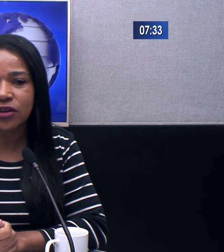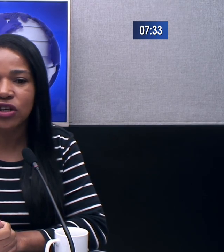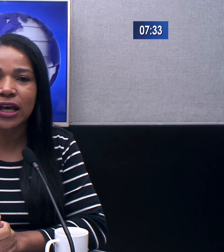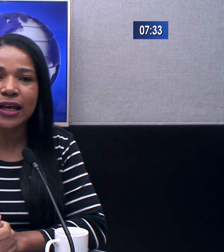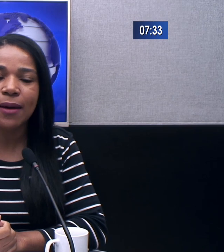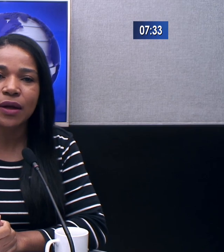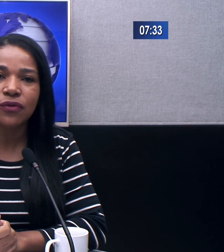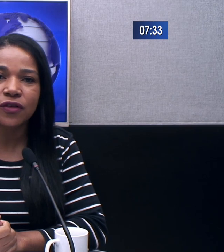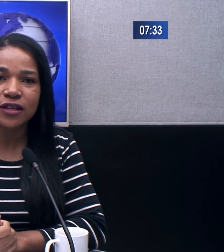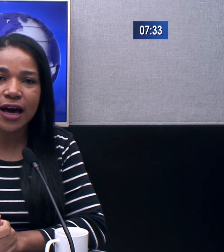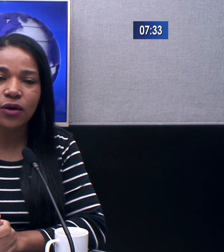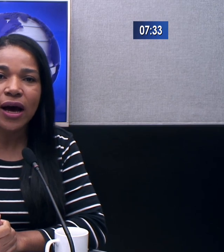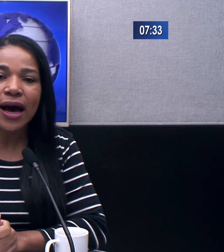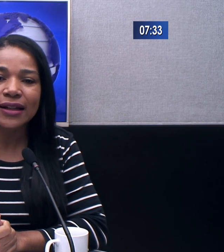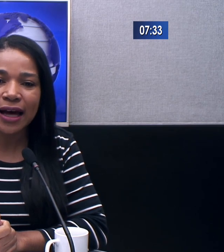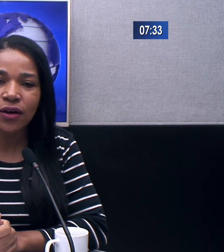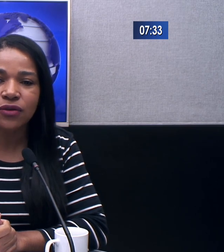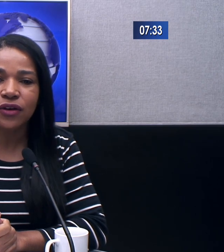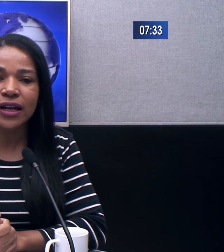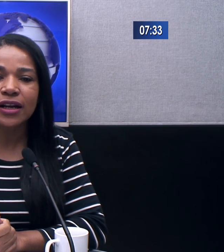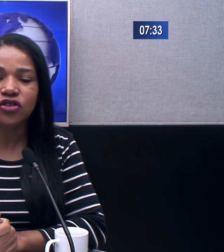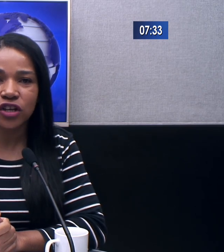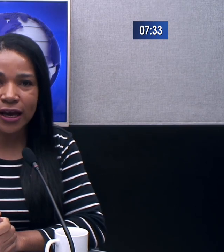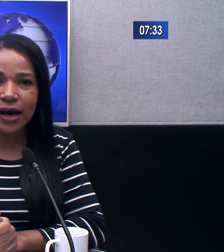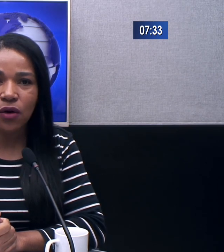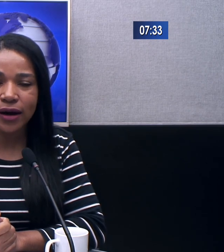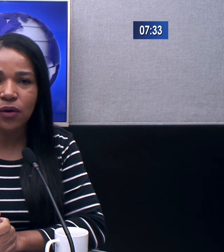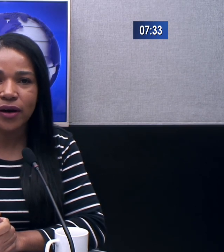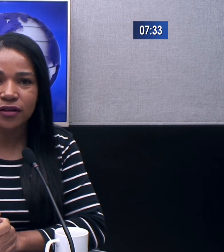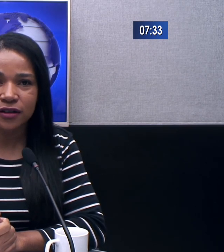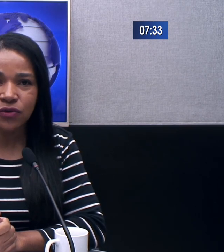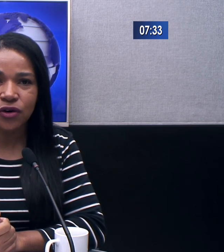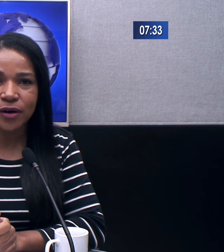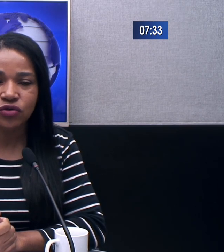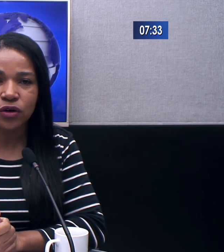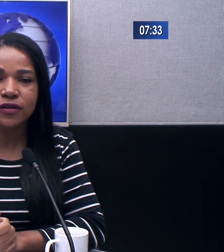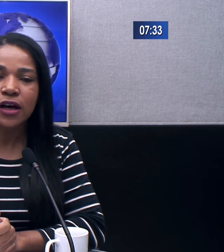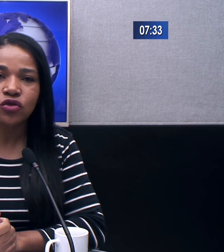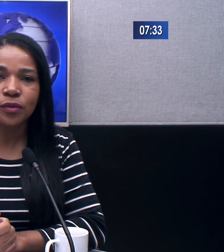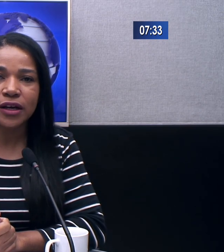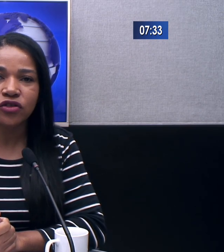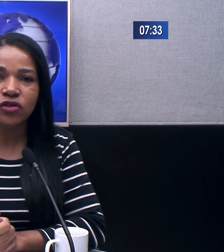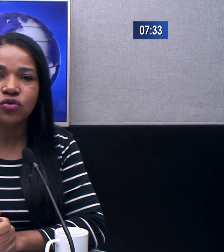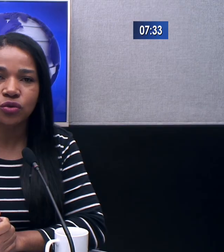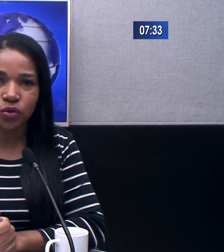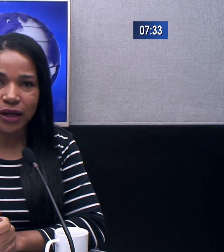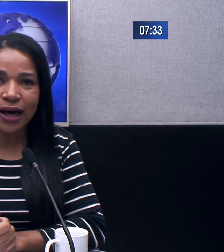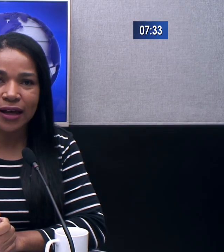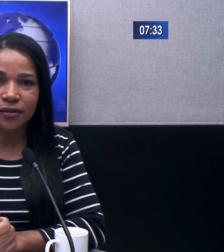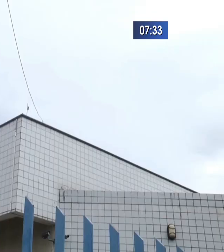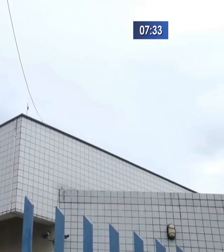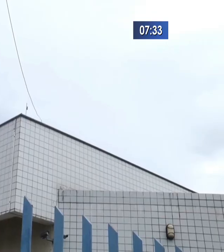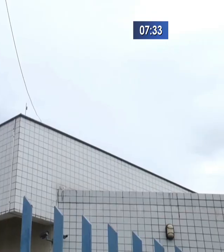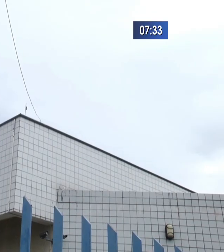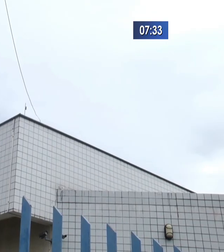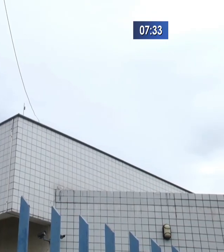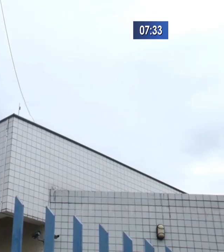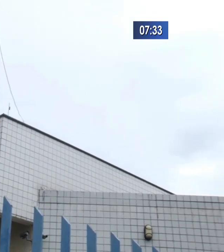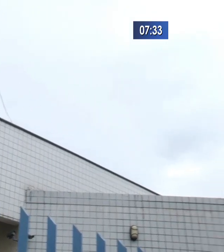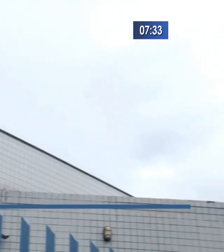burocracia de quem é beneficiário a Dai Oliveira ela chega agora com essas informações sobre esse assunto